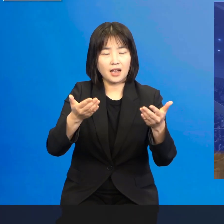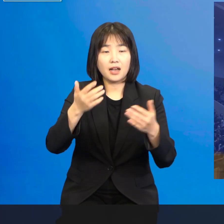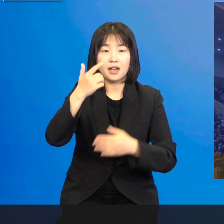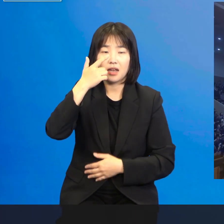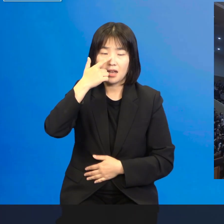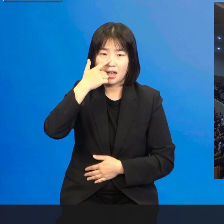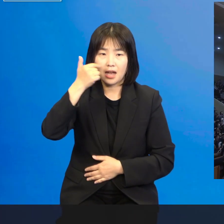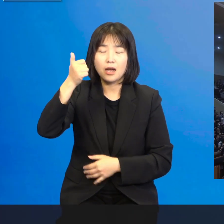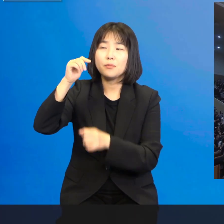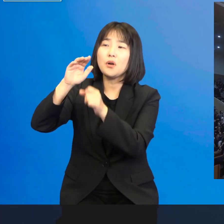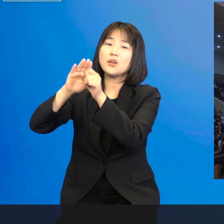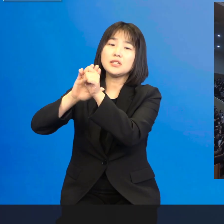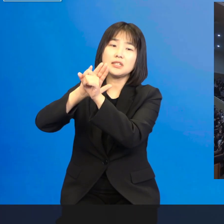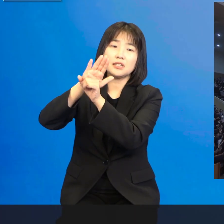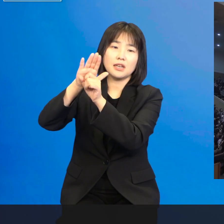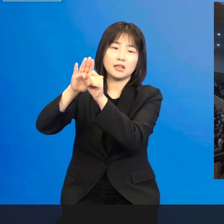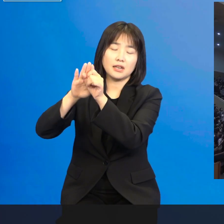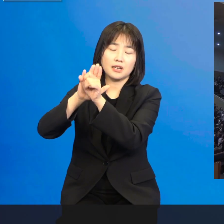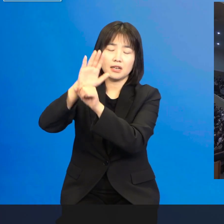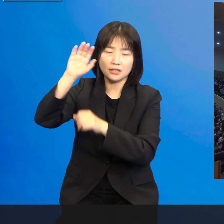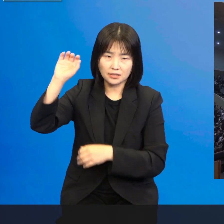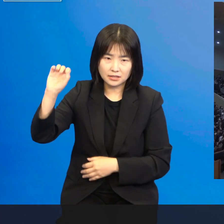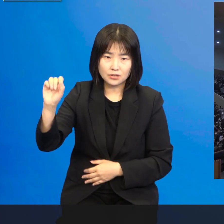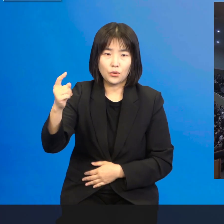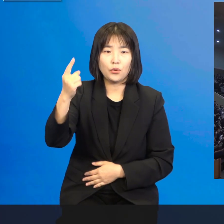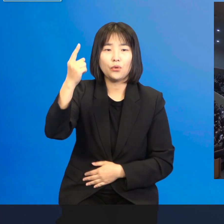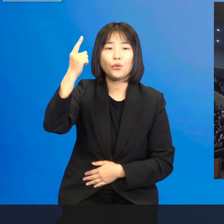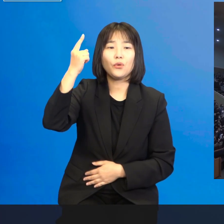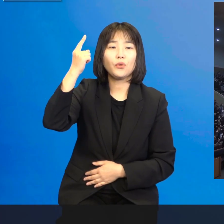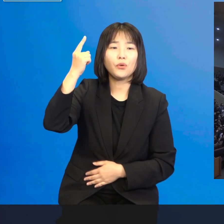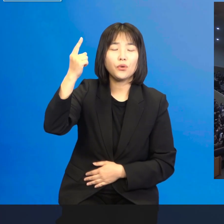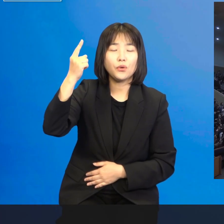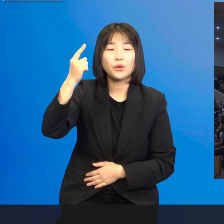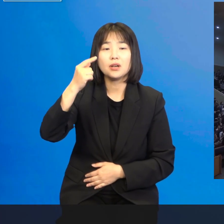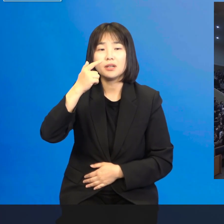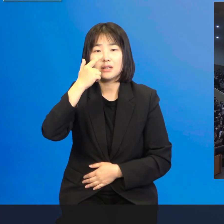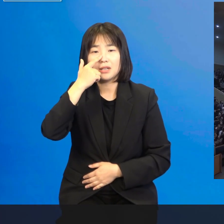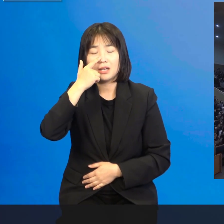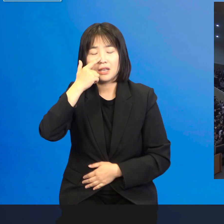일어나라, 아버지 사랑으로,